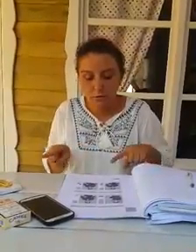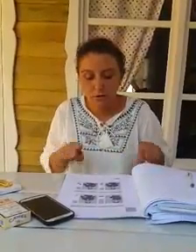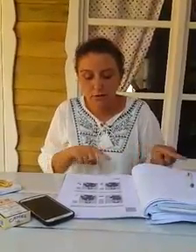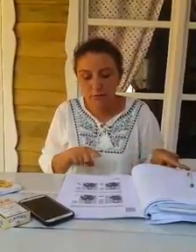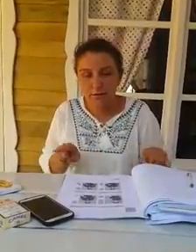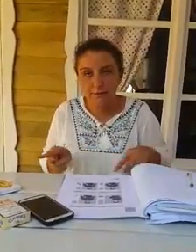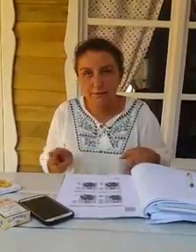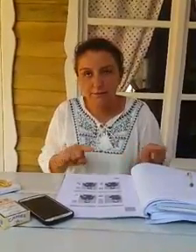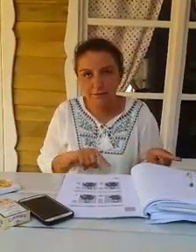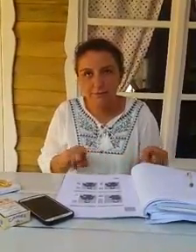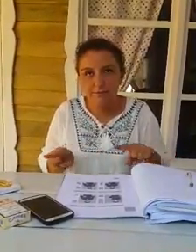Yönetmen.